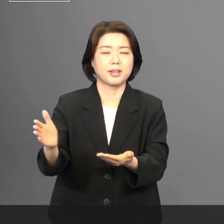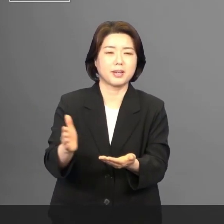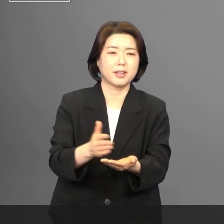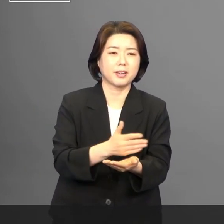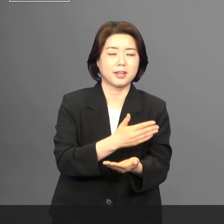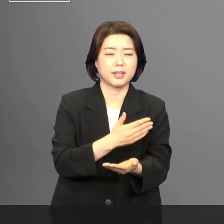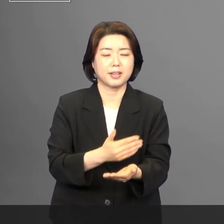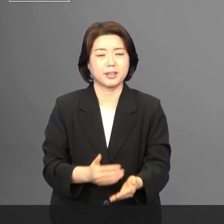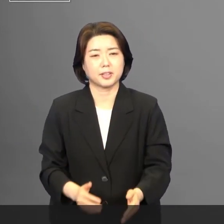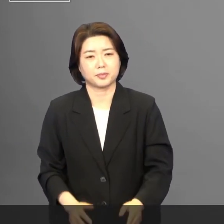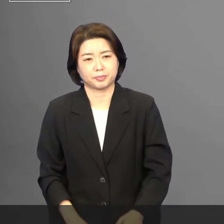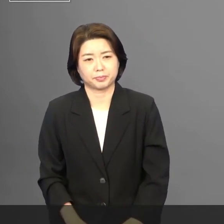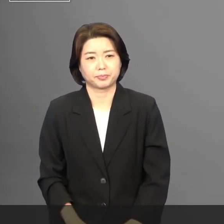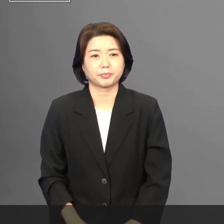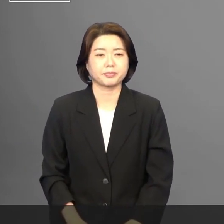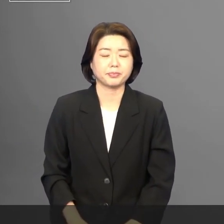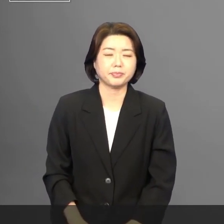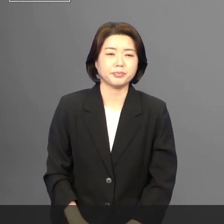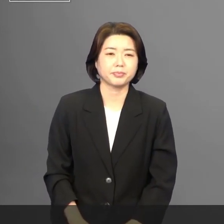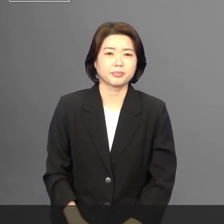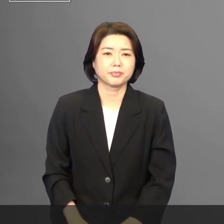주옵소서.